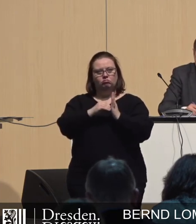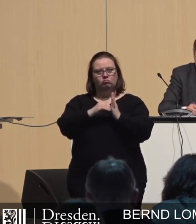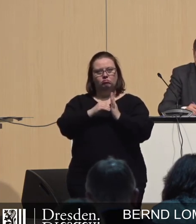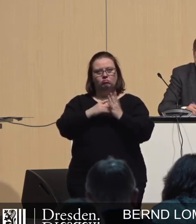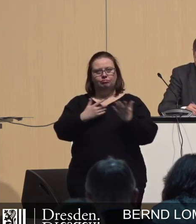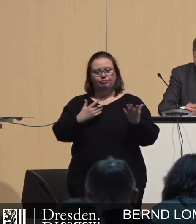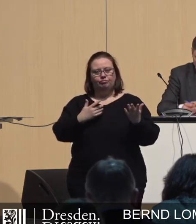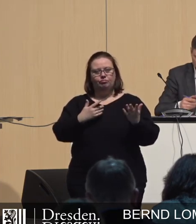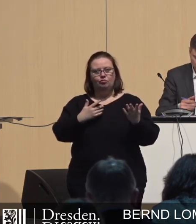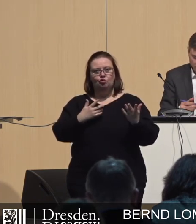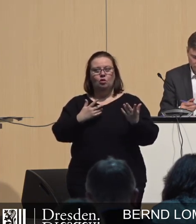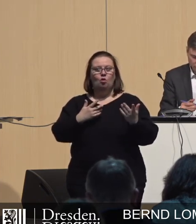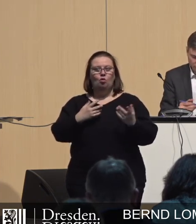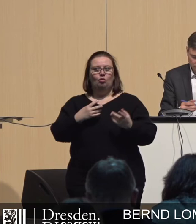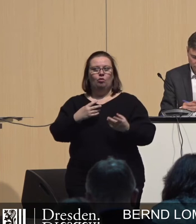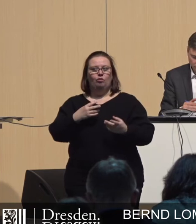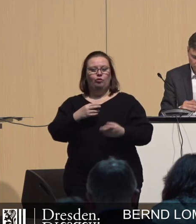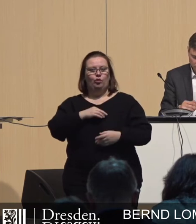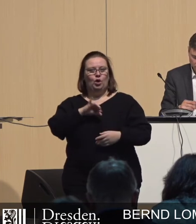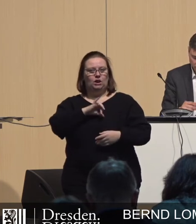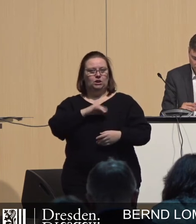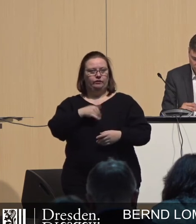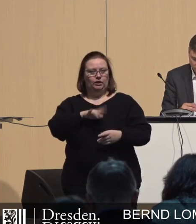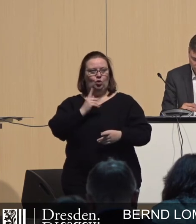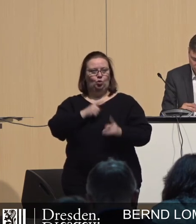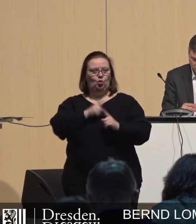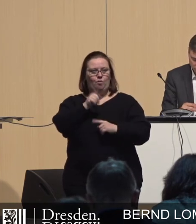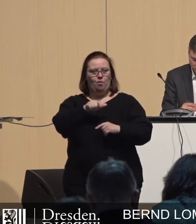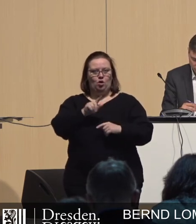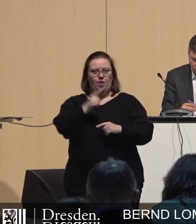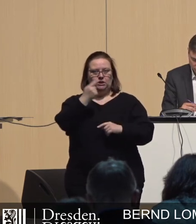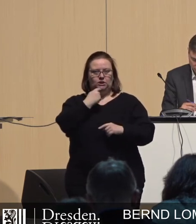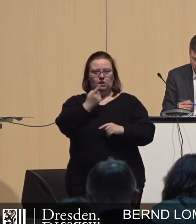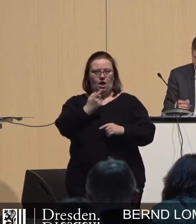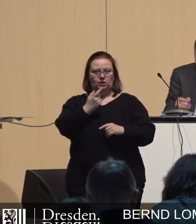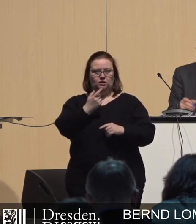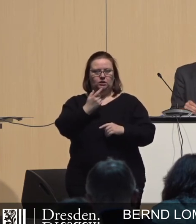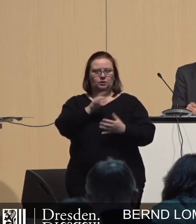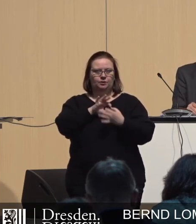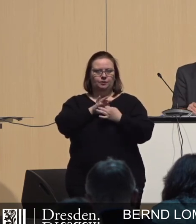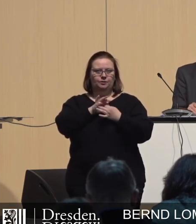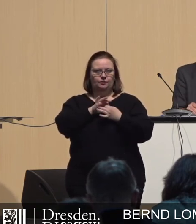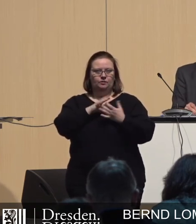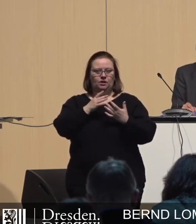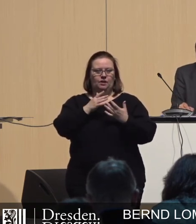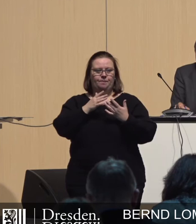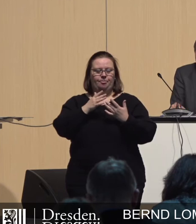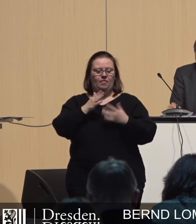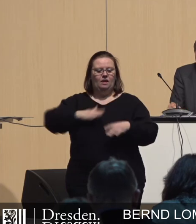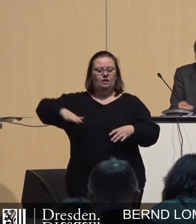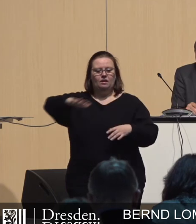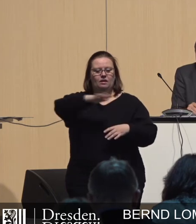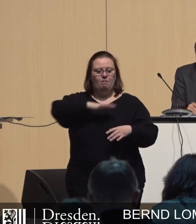das war interessant, Oberbürgermeister hat es auch gesagt, wie sieht es aus mit den umliegenden Gemeinden? Die